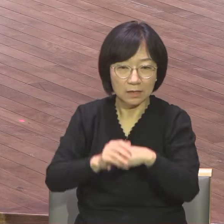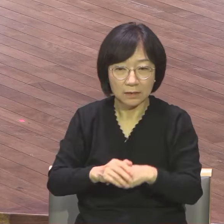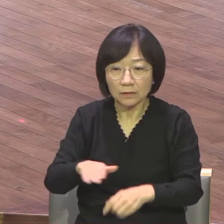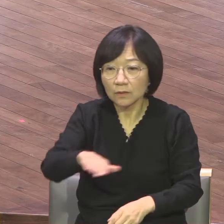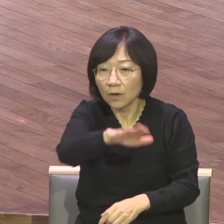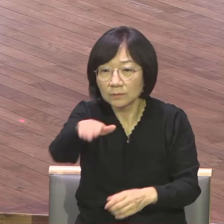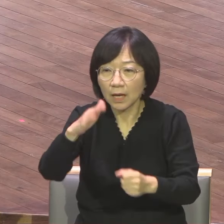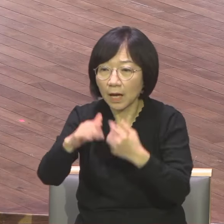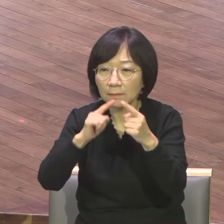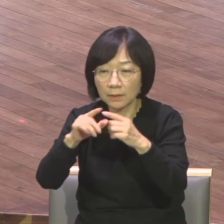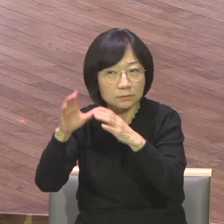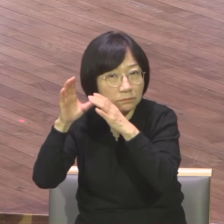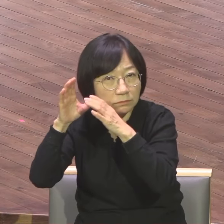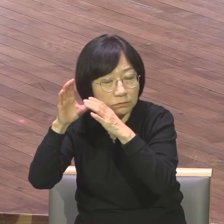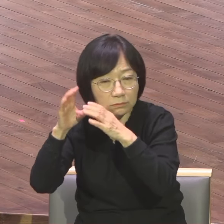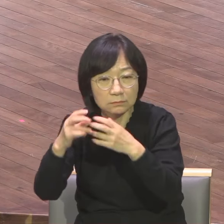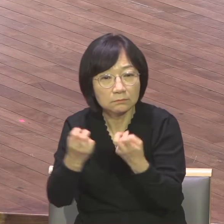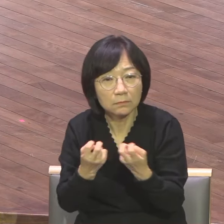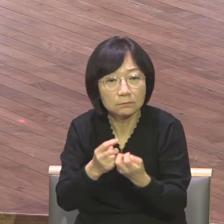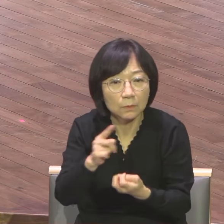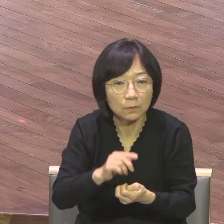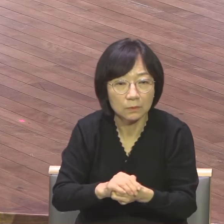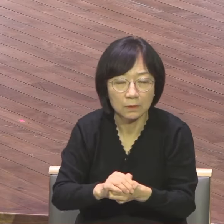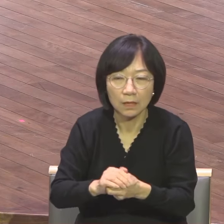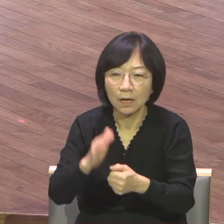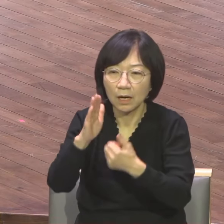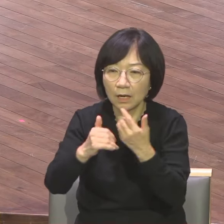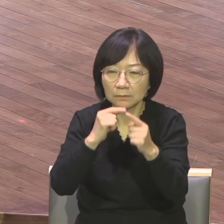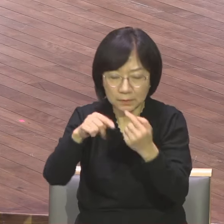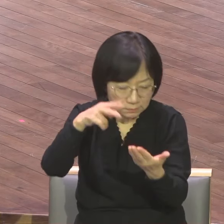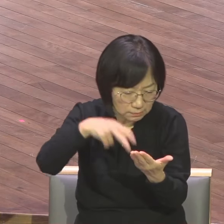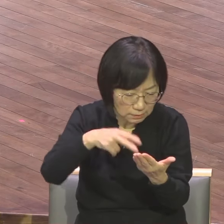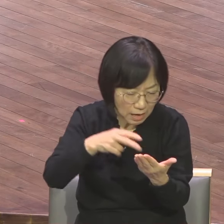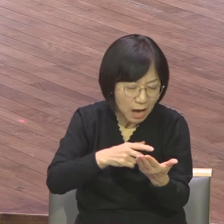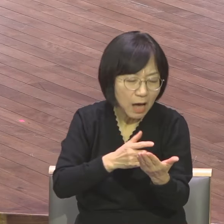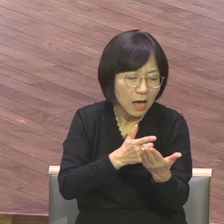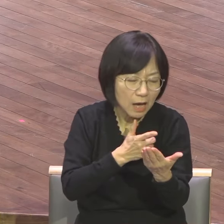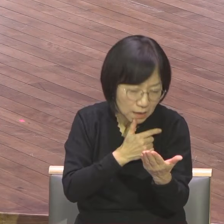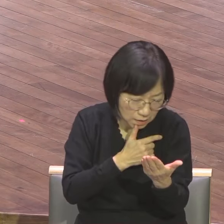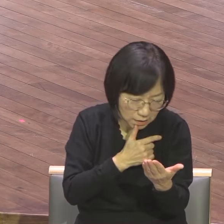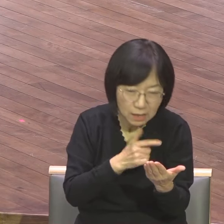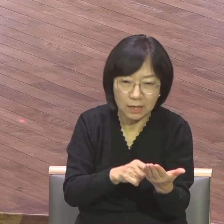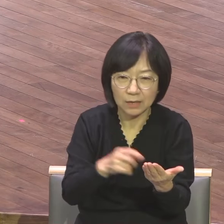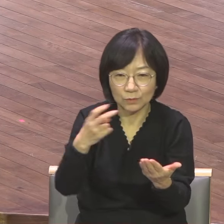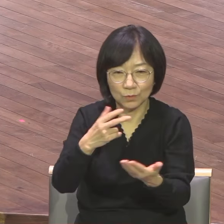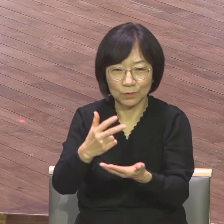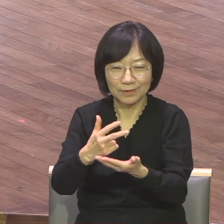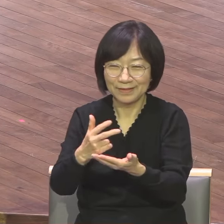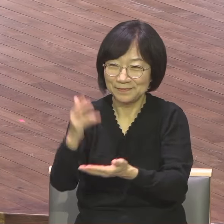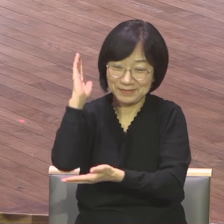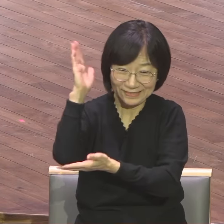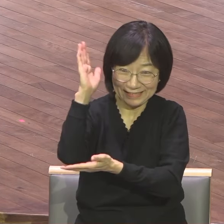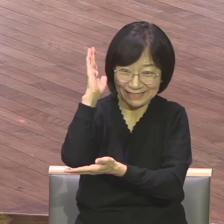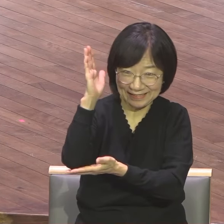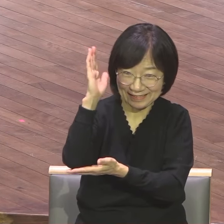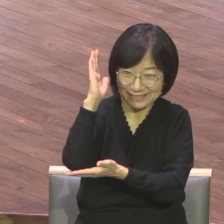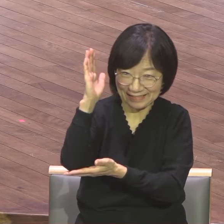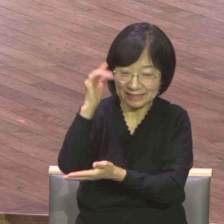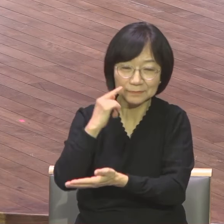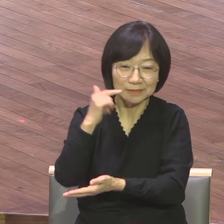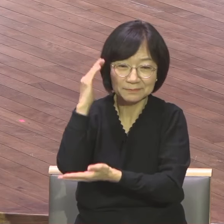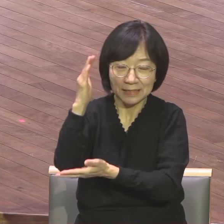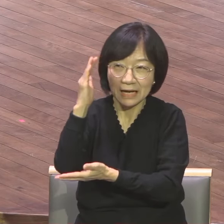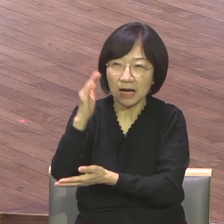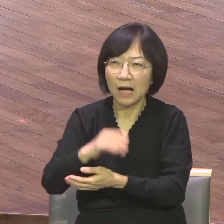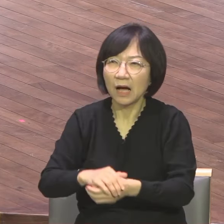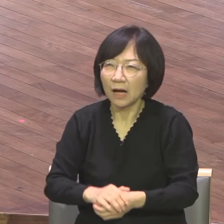하나님의 말씀을 통해 듣는 거예요. 하나님의 말씀, 강단을 통해서 선포되는 이 말씀을 통해서